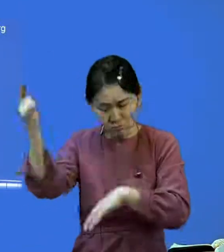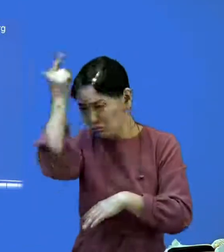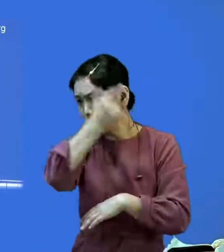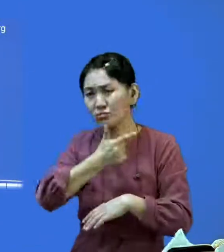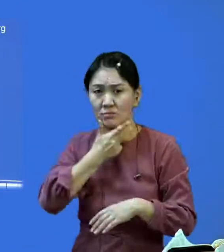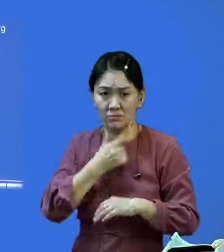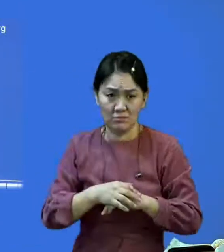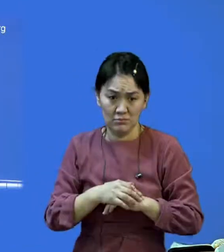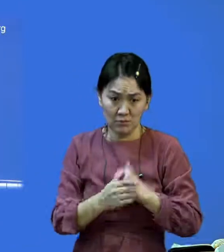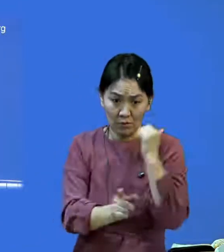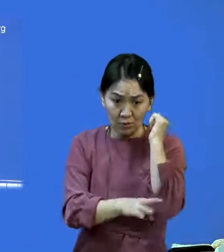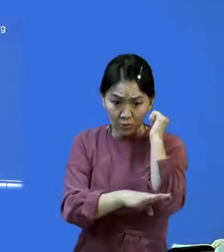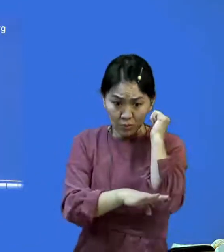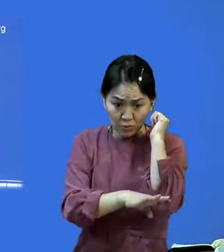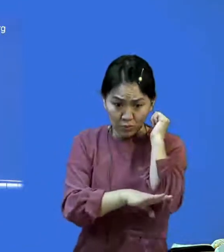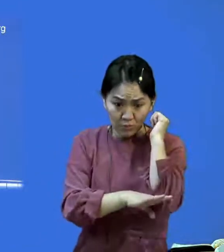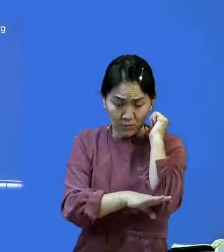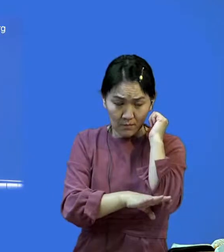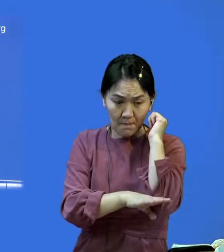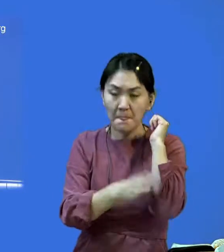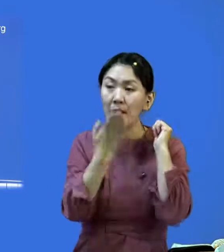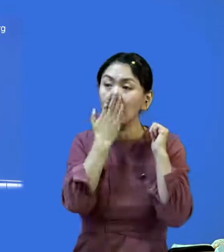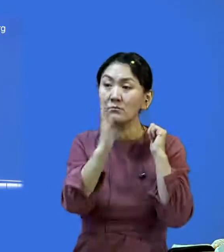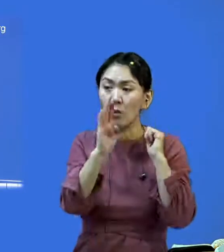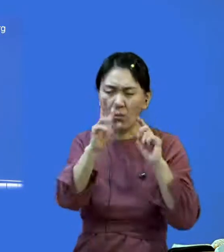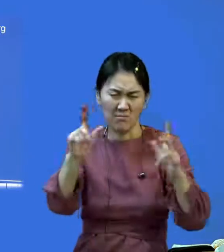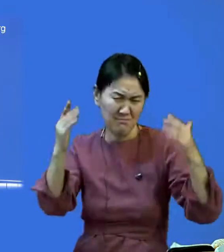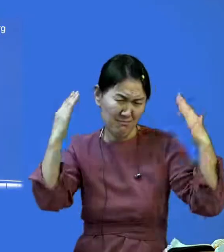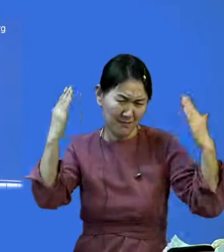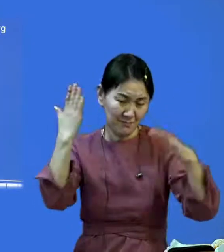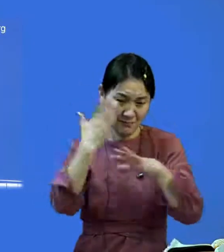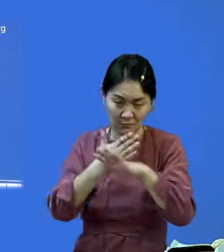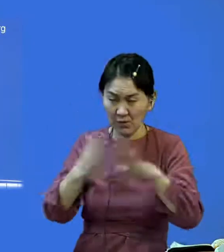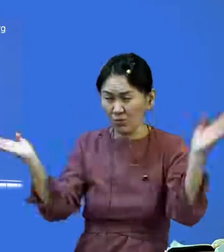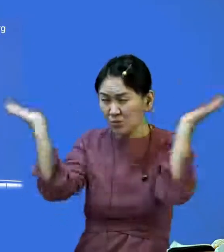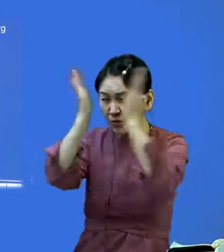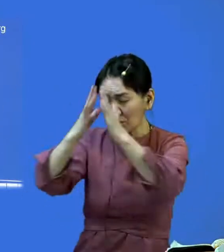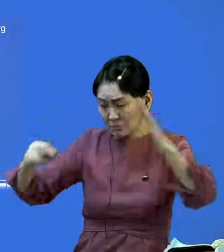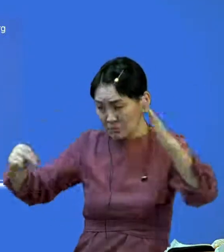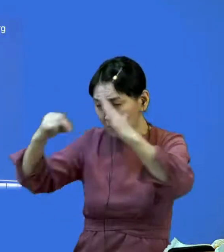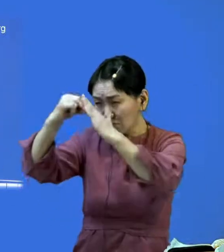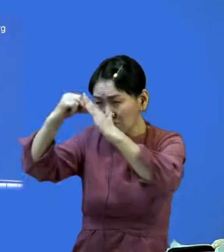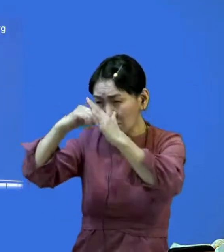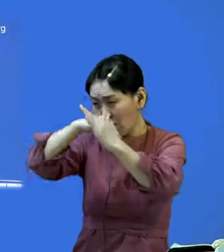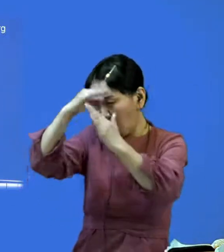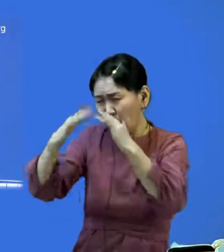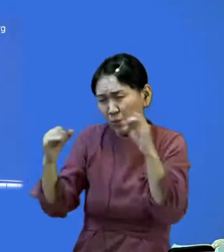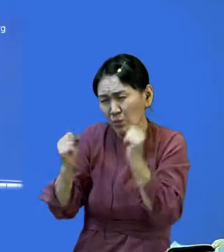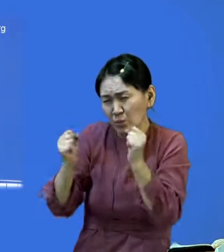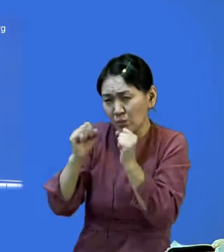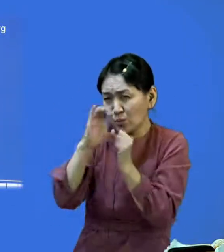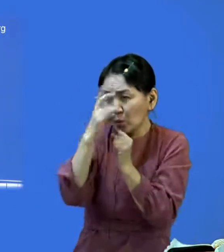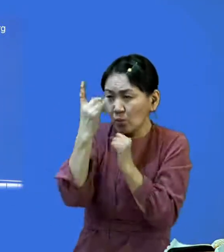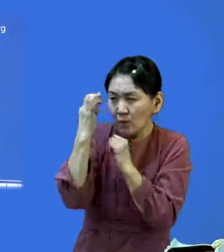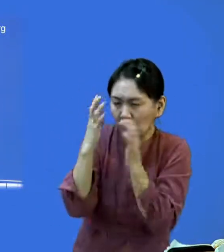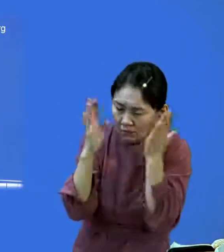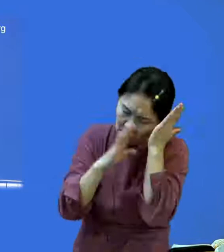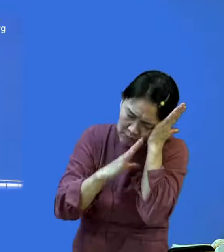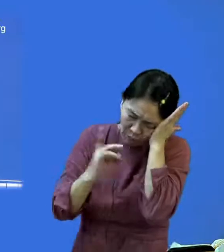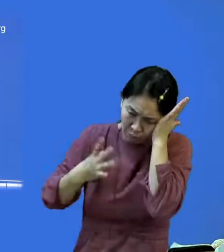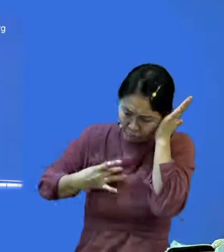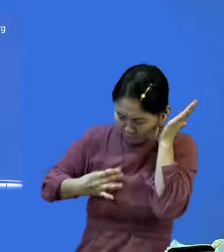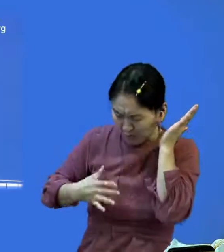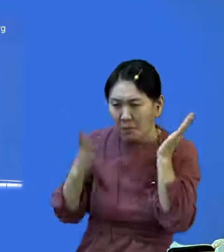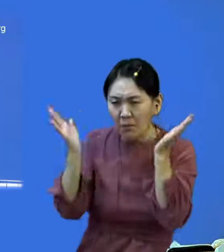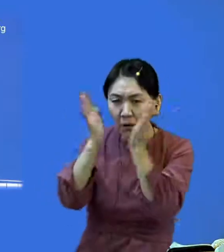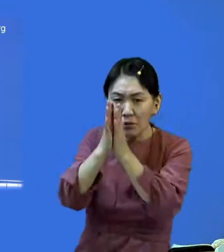Өдөр нь Иерусалимд үгээ альдаж шүнэн чидэн уулан дээр тэр хүүтэн шүүдэрт норон хөвтөж